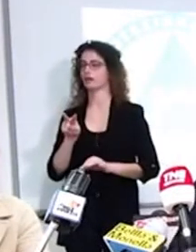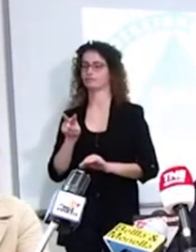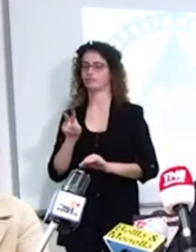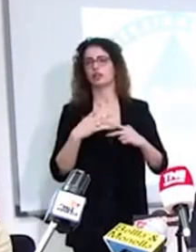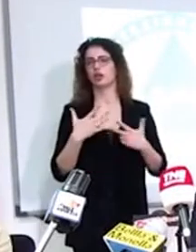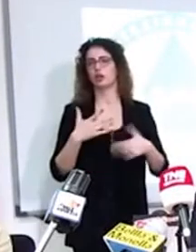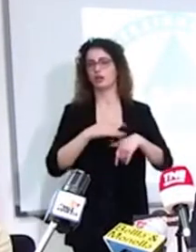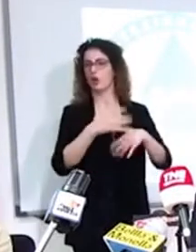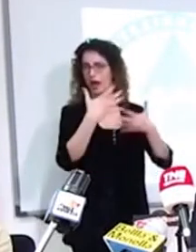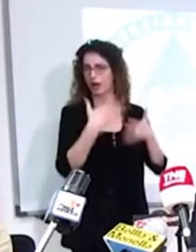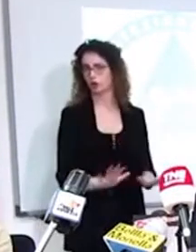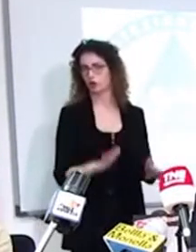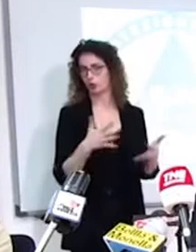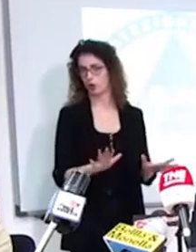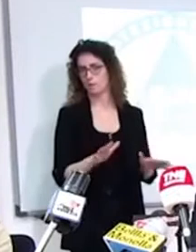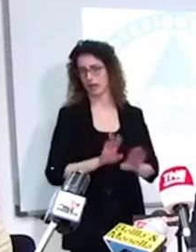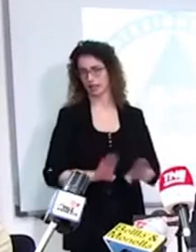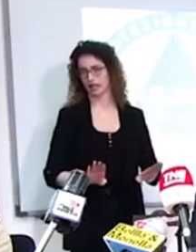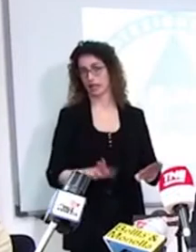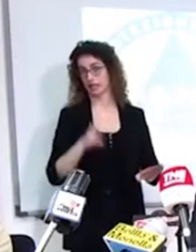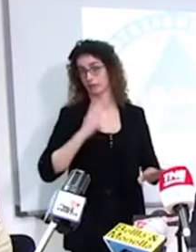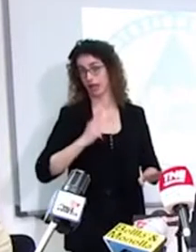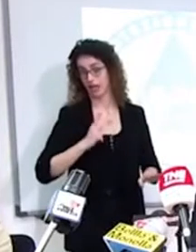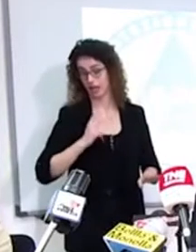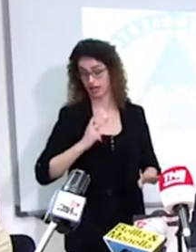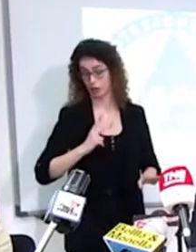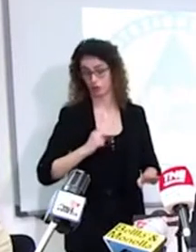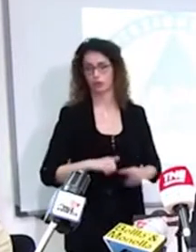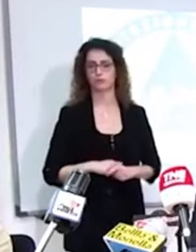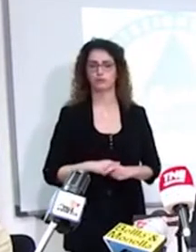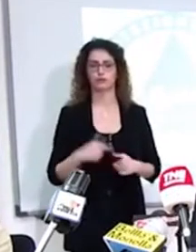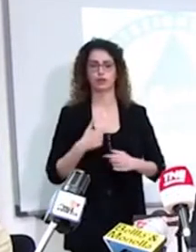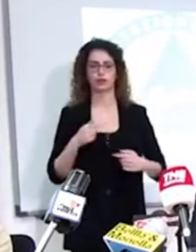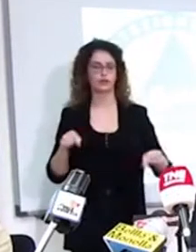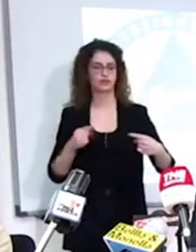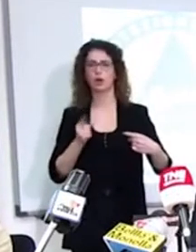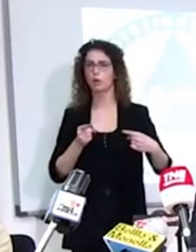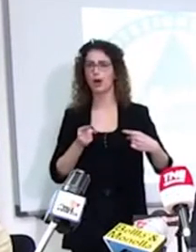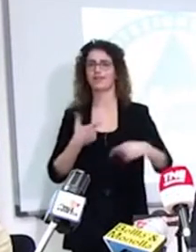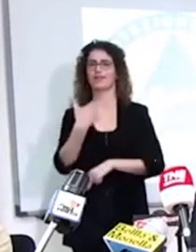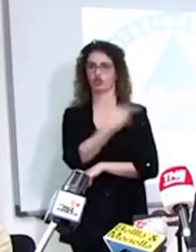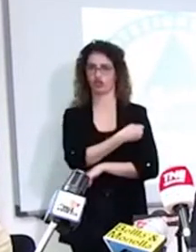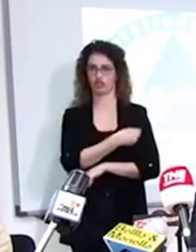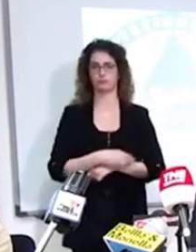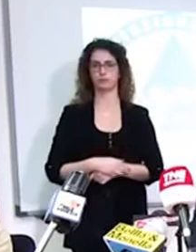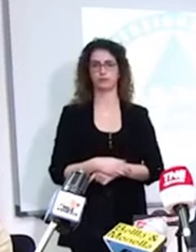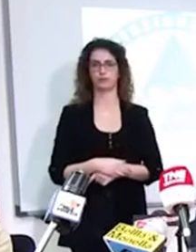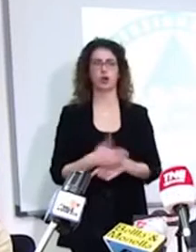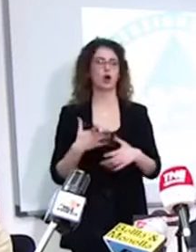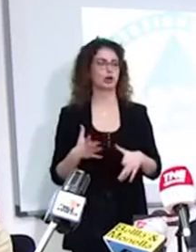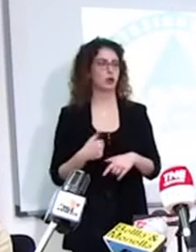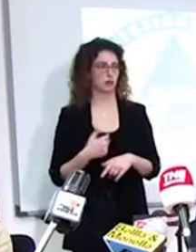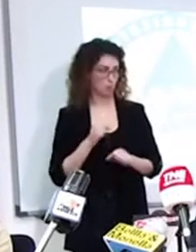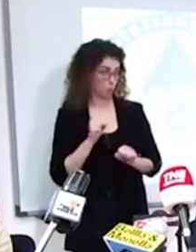giorni e quindi capite che la vera sfida per noi restano i vaccini ormai notizia ufficiale